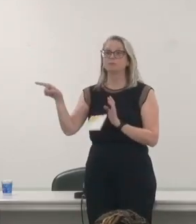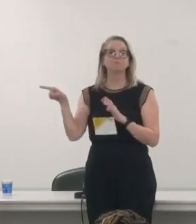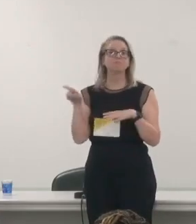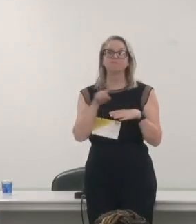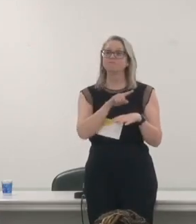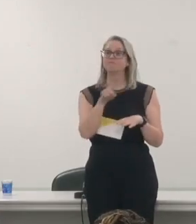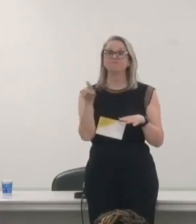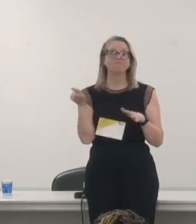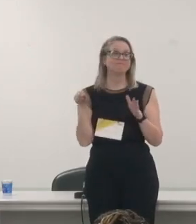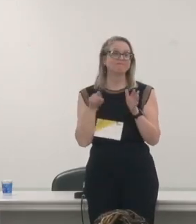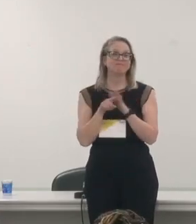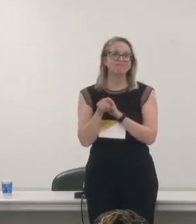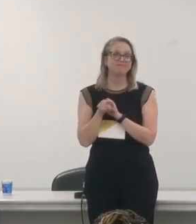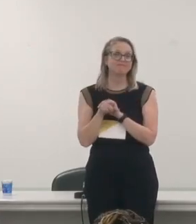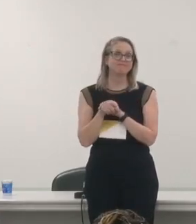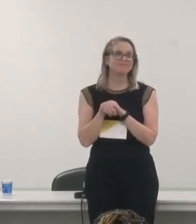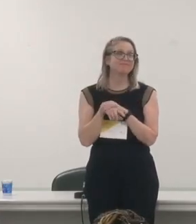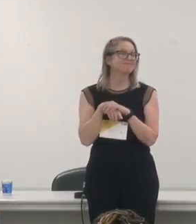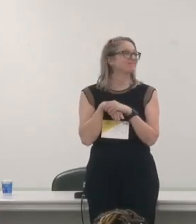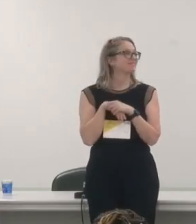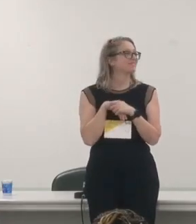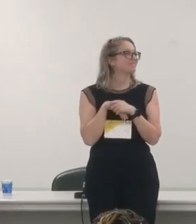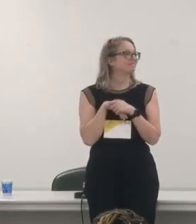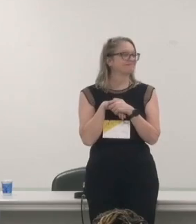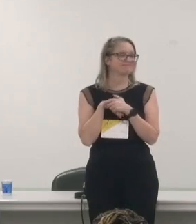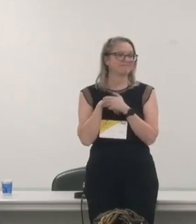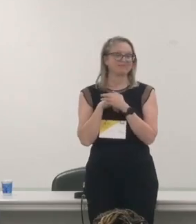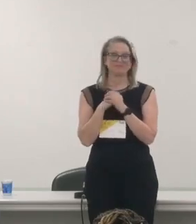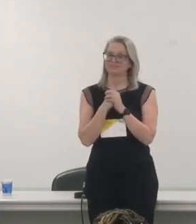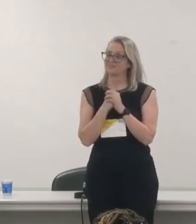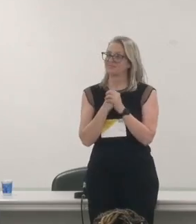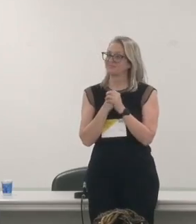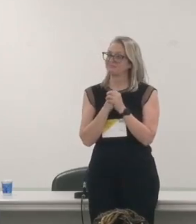Tem mais algumas perguntas? Alguém tem mais perguntas a fazer?